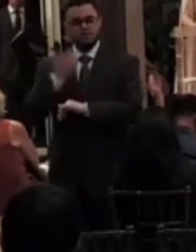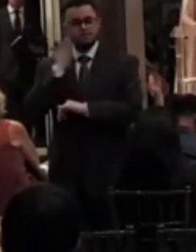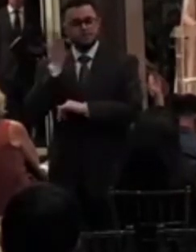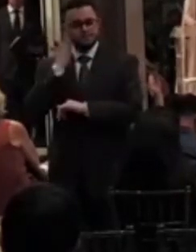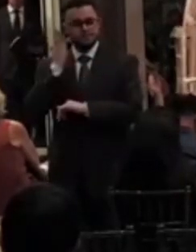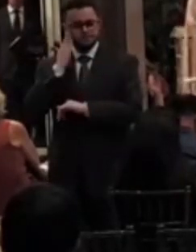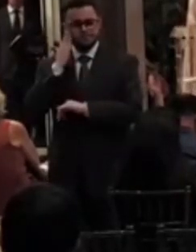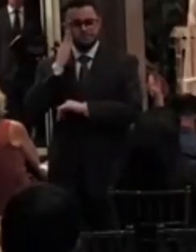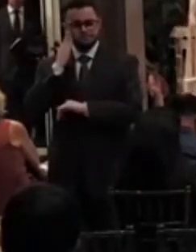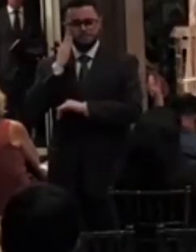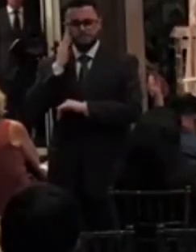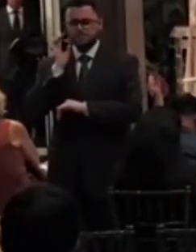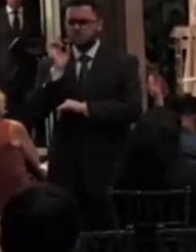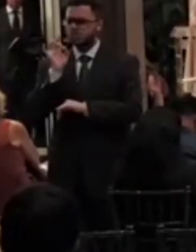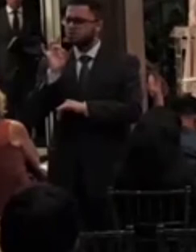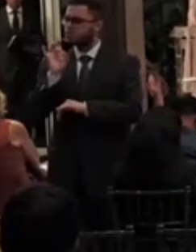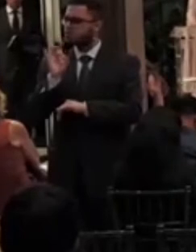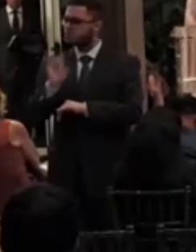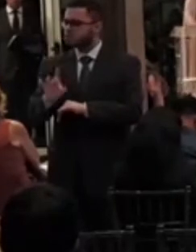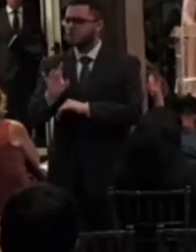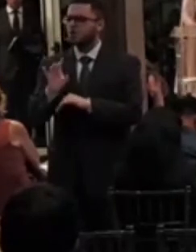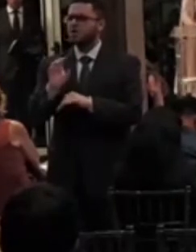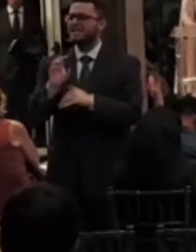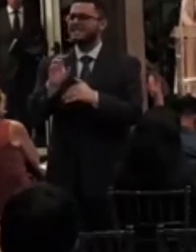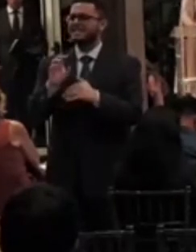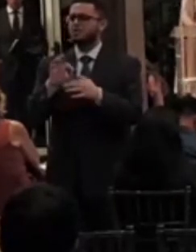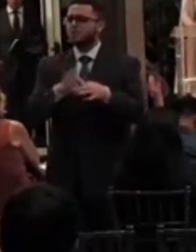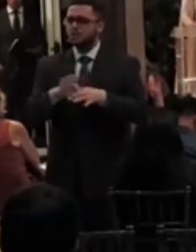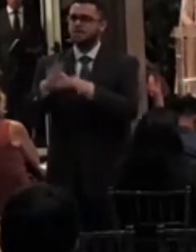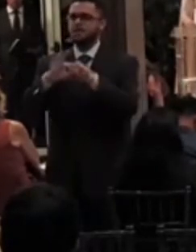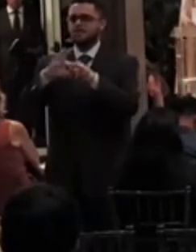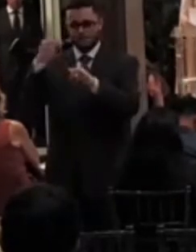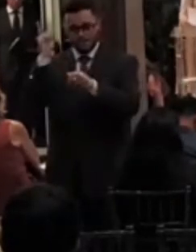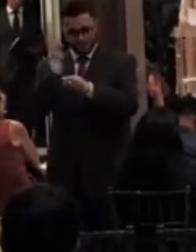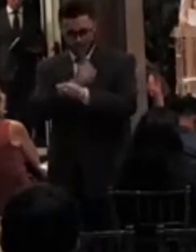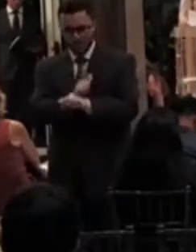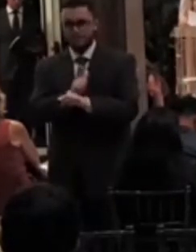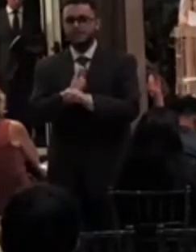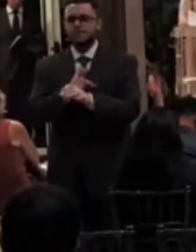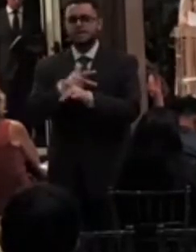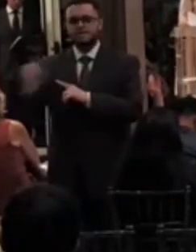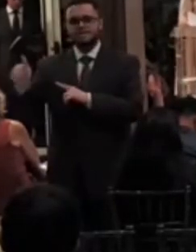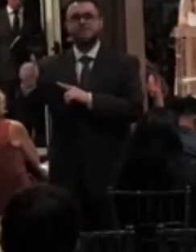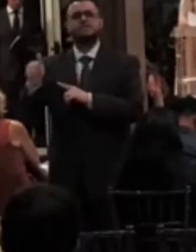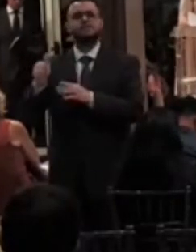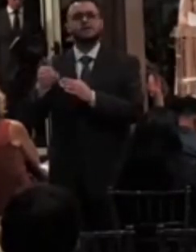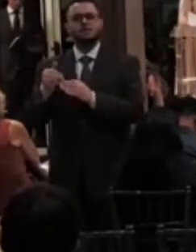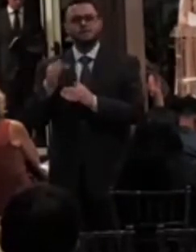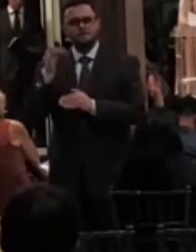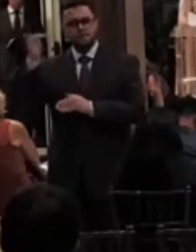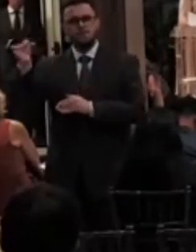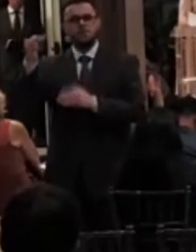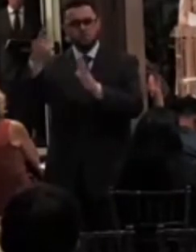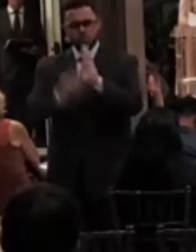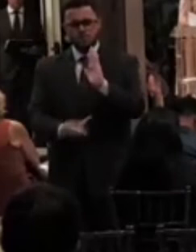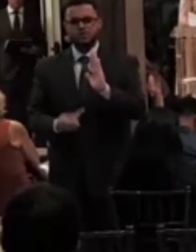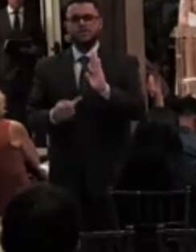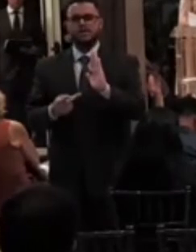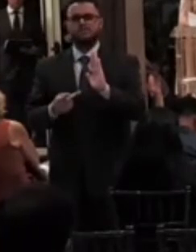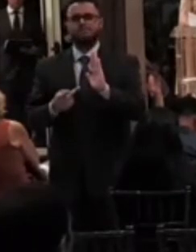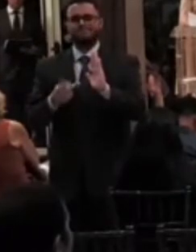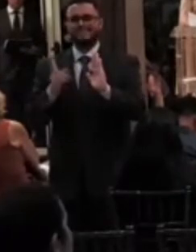sabemos que apenas unidos conseguiremos levar adiante um projeto tão ousado quanto